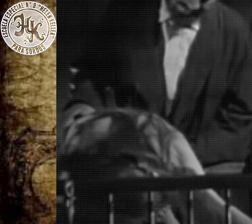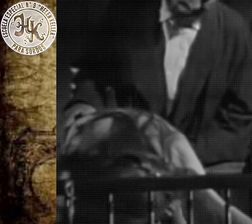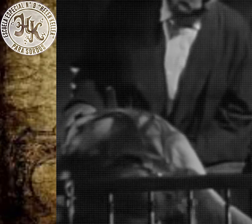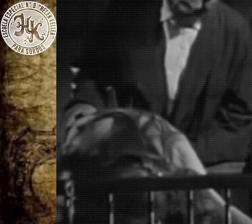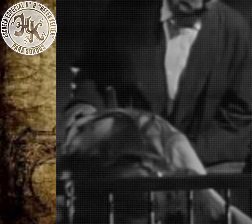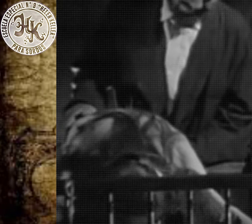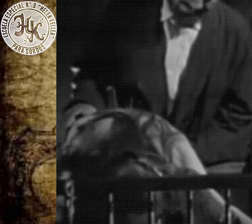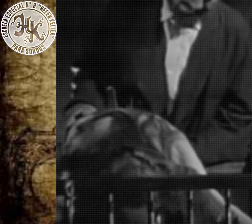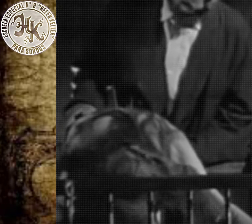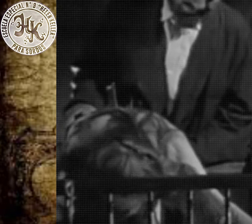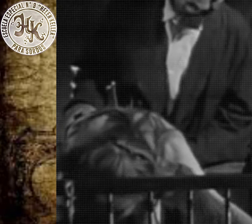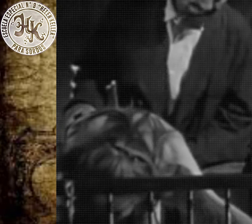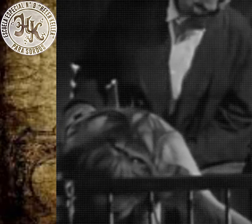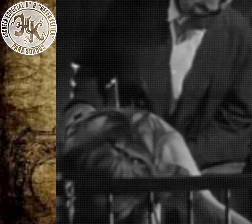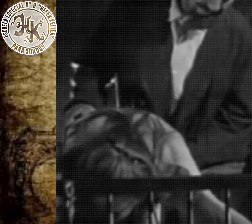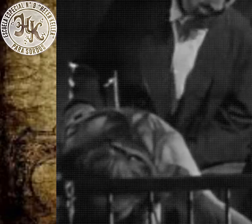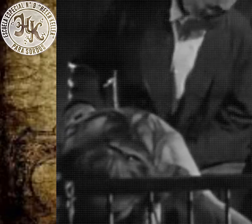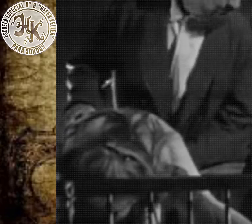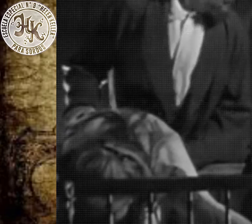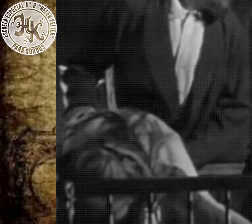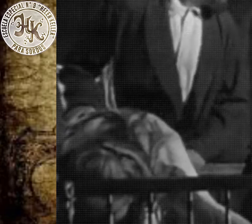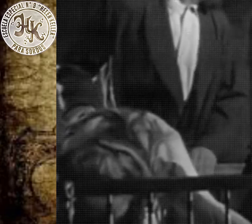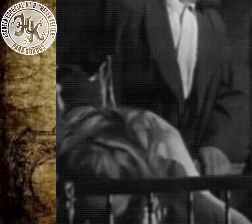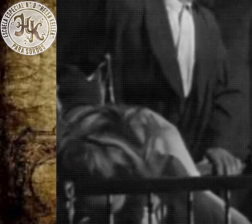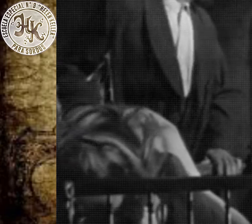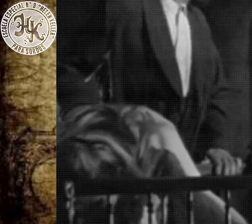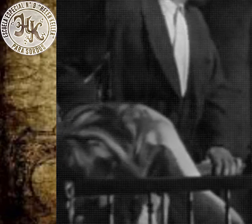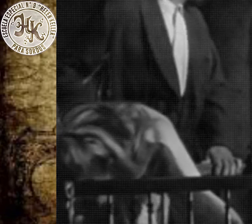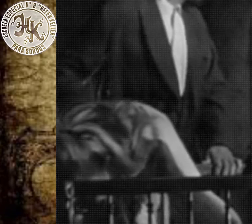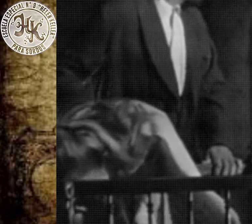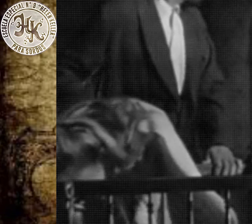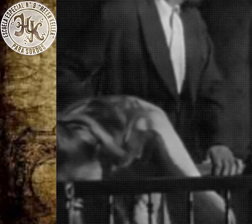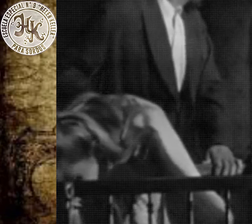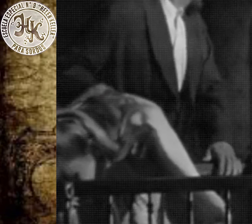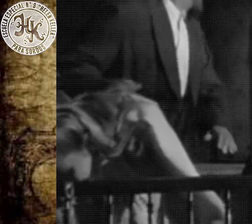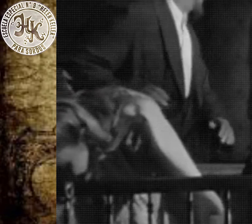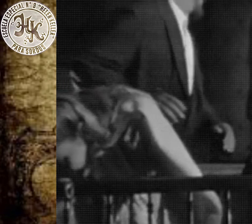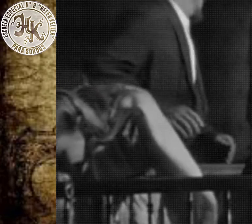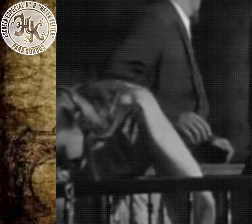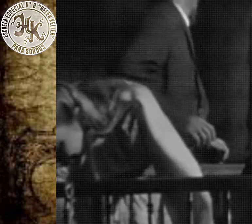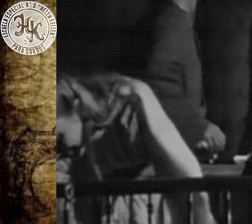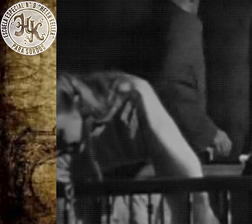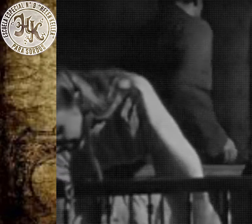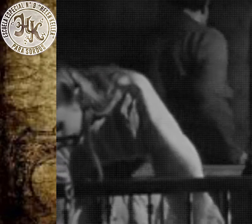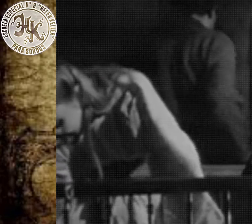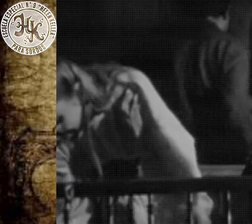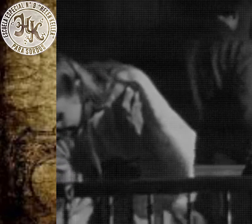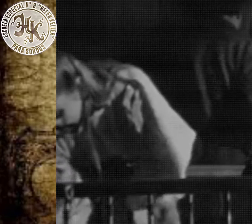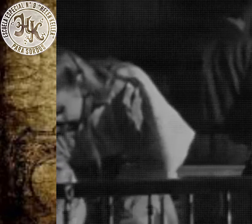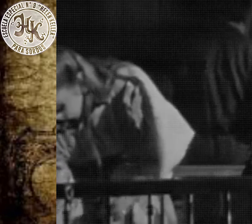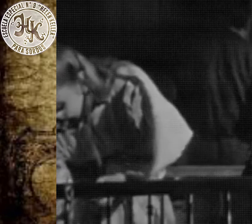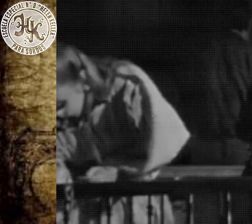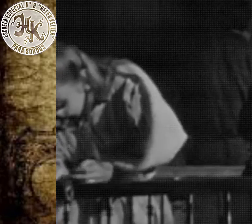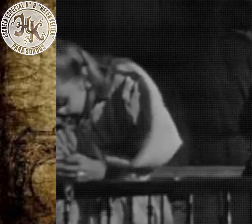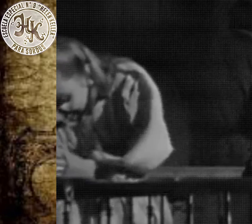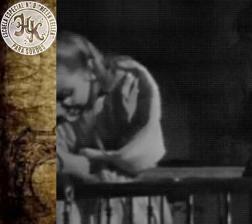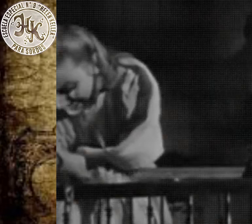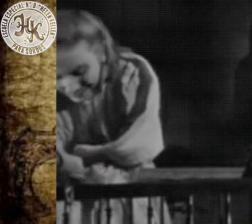Estas cosas en los niños, tal como vienen, se van sin saber por qué. Ha tenido una bonita congestión de estómago y